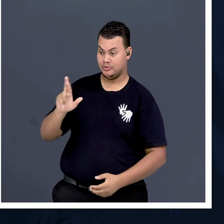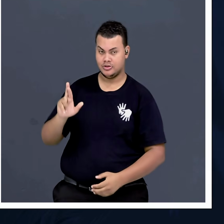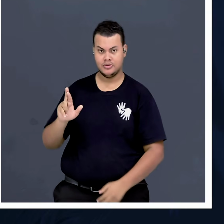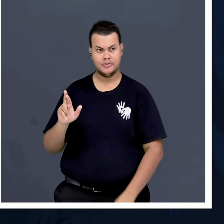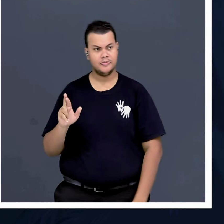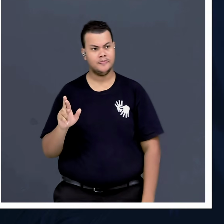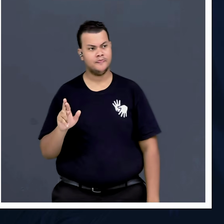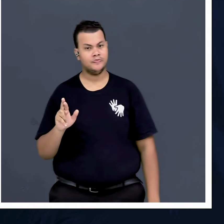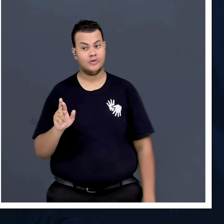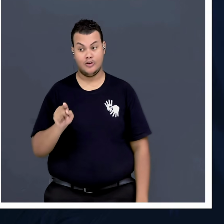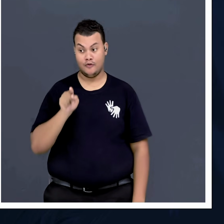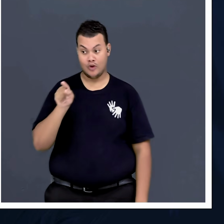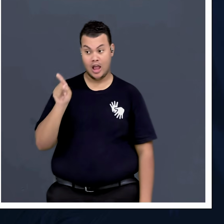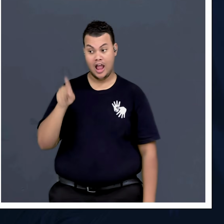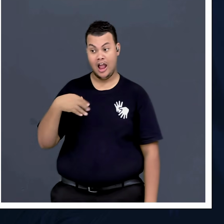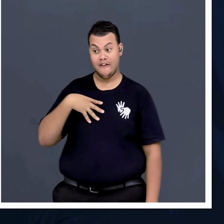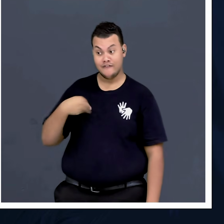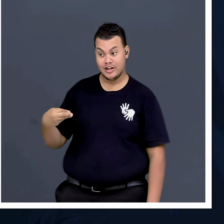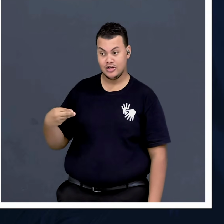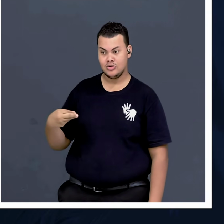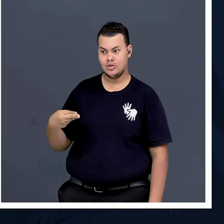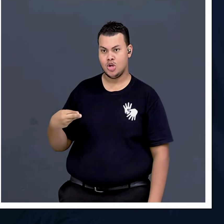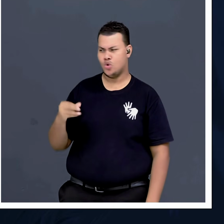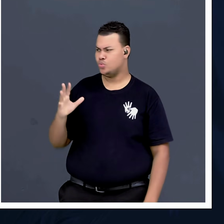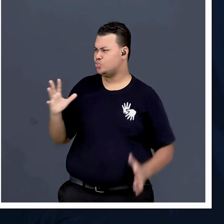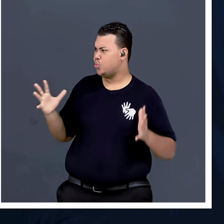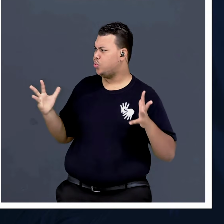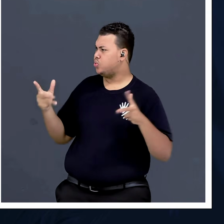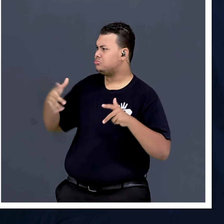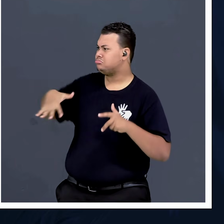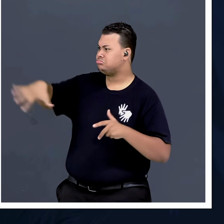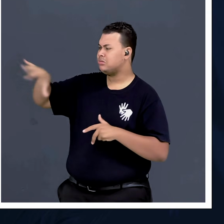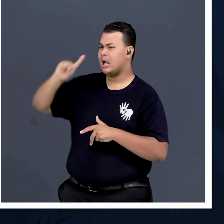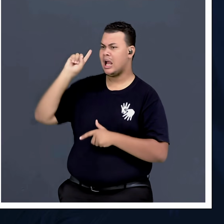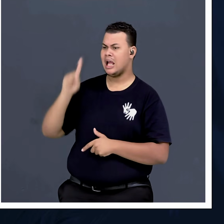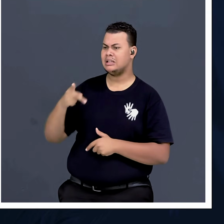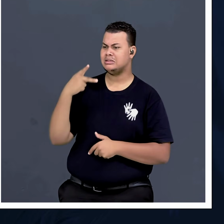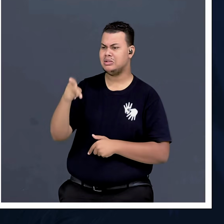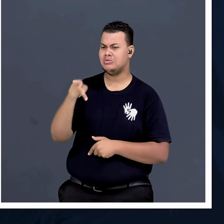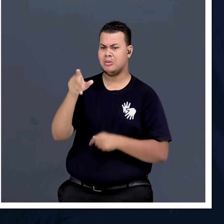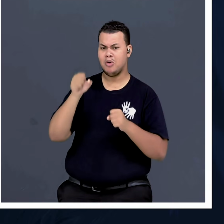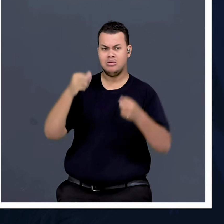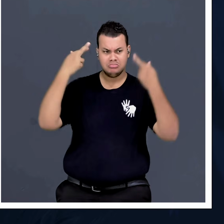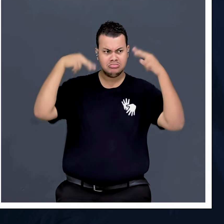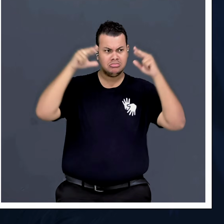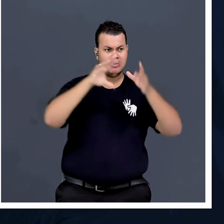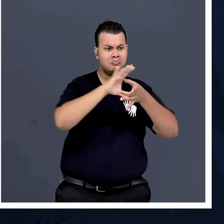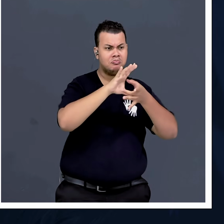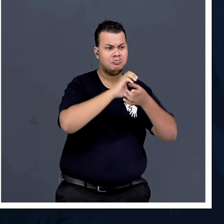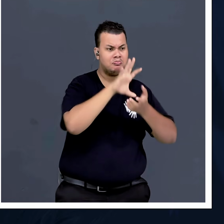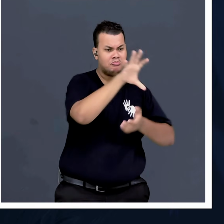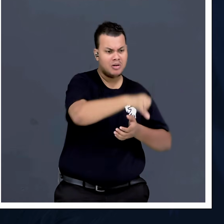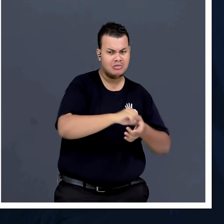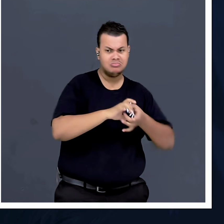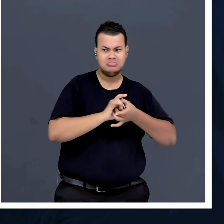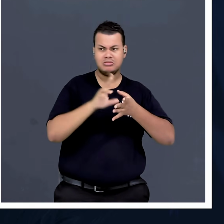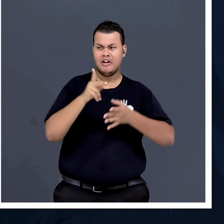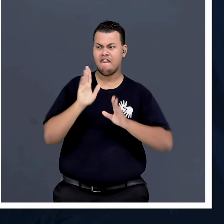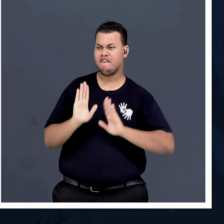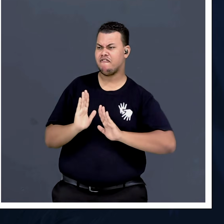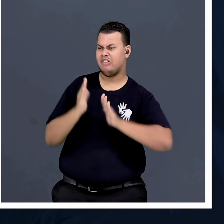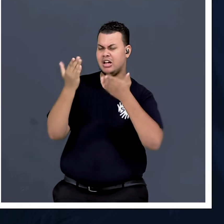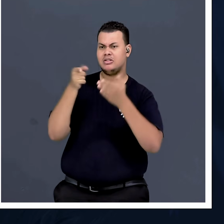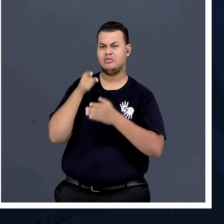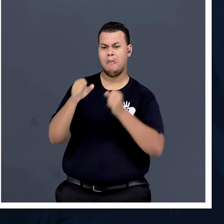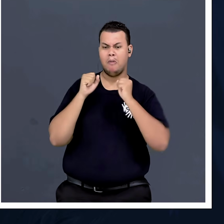respondeu? Você é filho. Tudo que eu tenho aqui é teu. Você pode pegar um novilho e fazer uma festa.